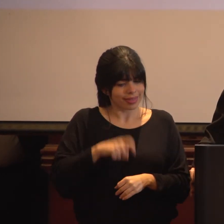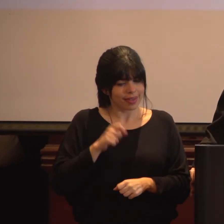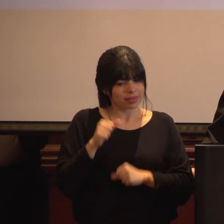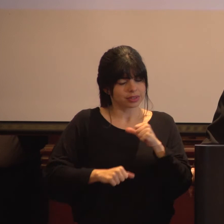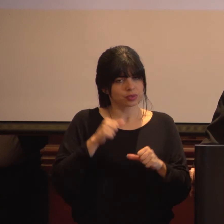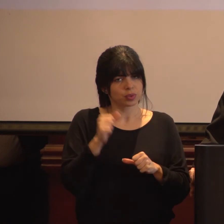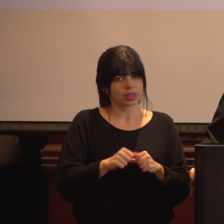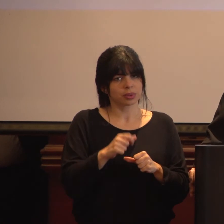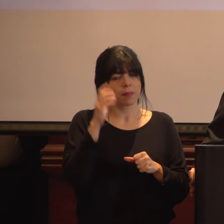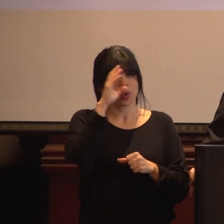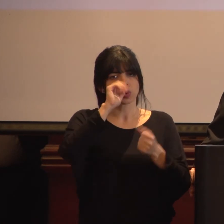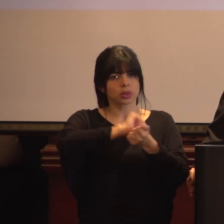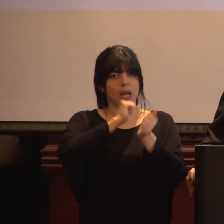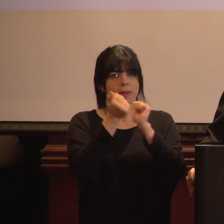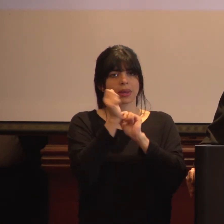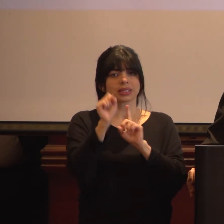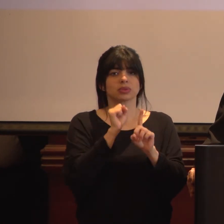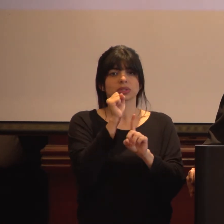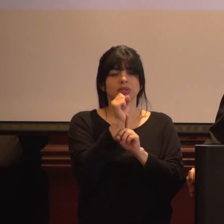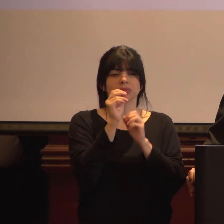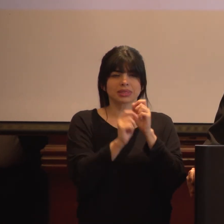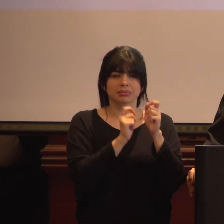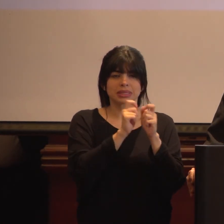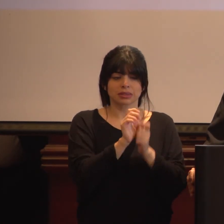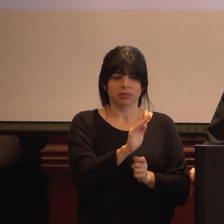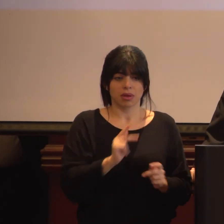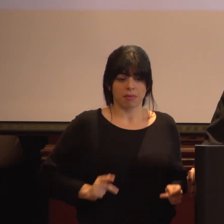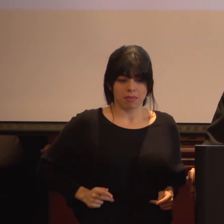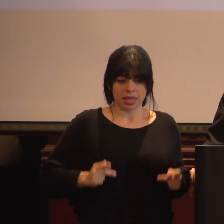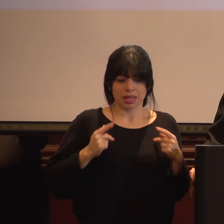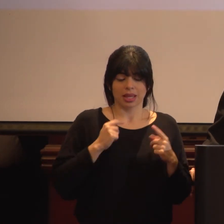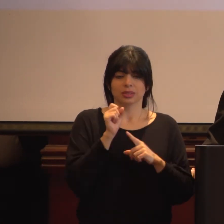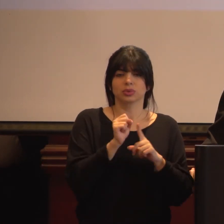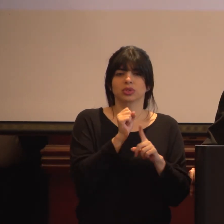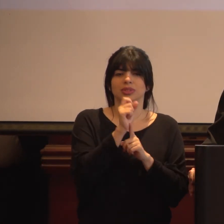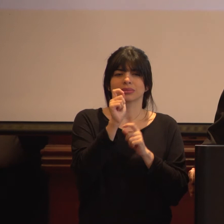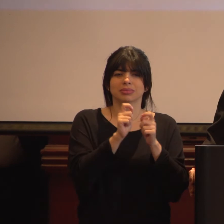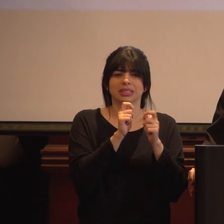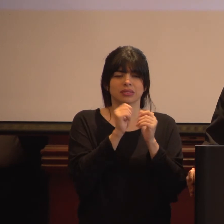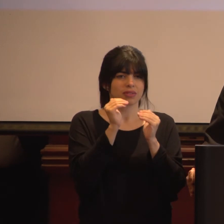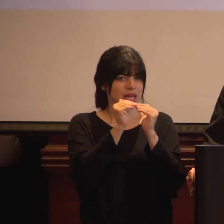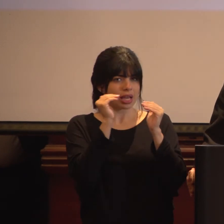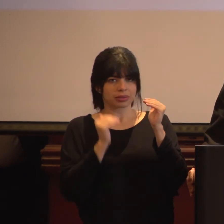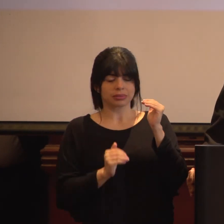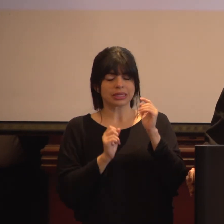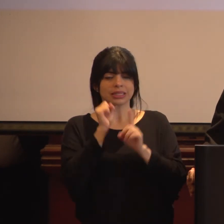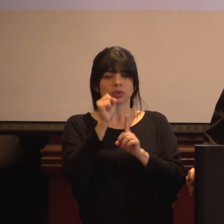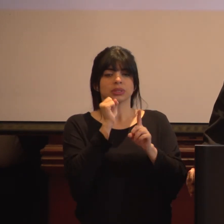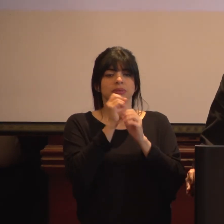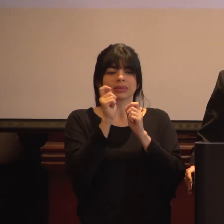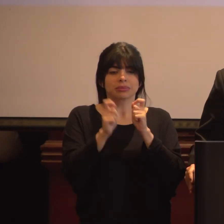esfuerzo por cambiar situaciones específicas de vida situaciones específicas de inequidad situaciones